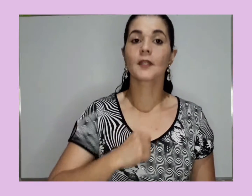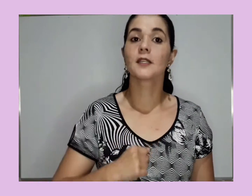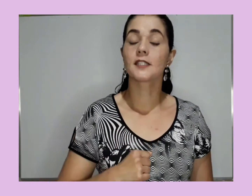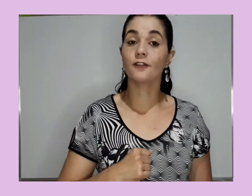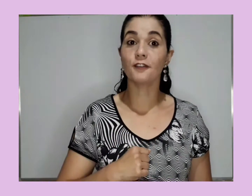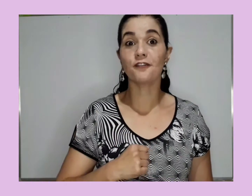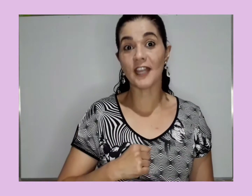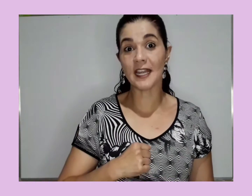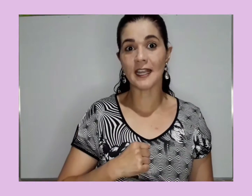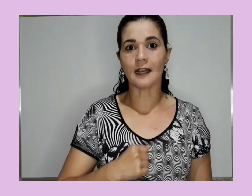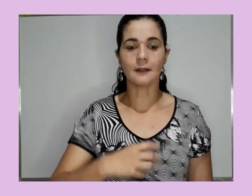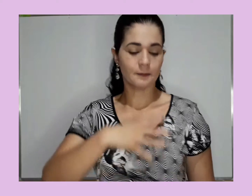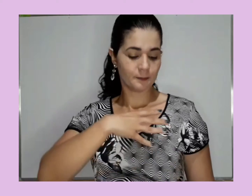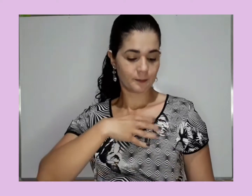Se for filha,